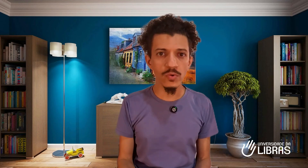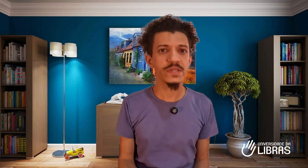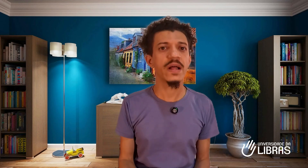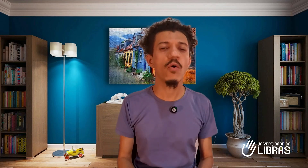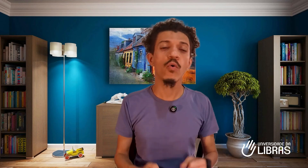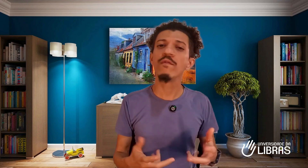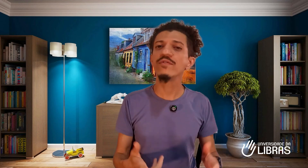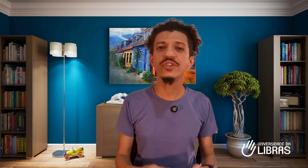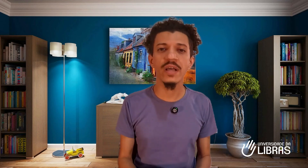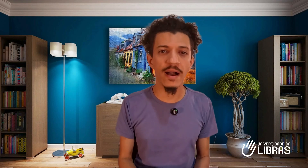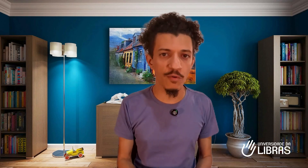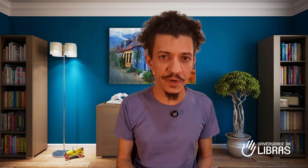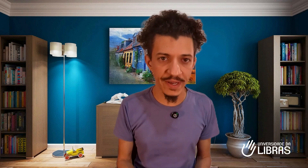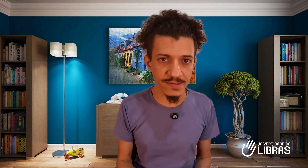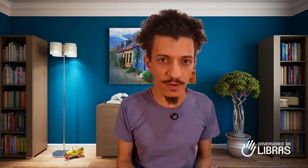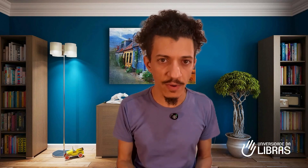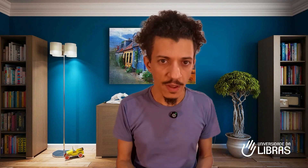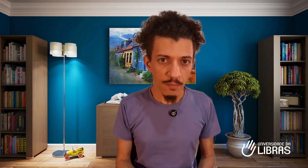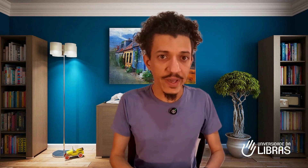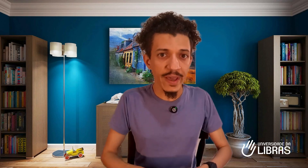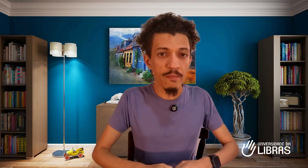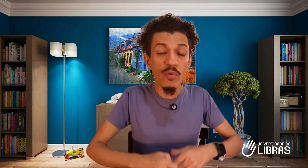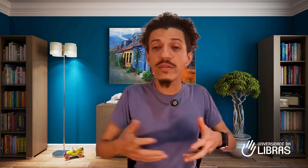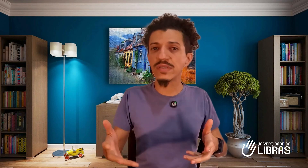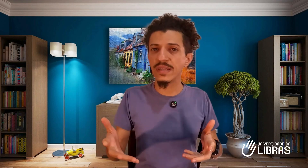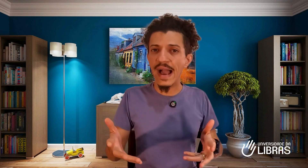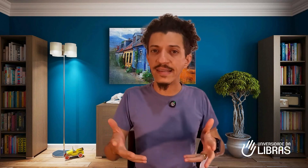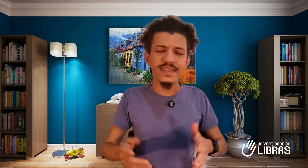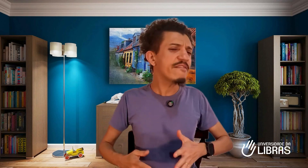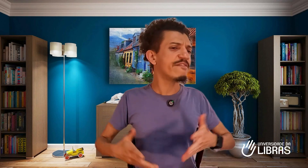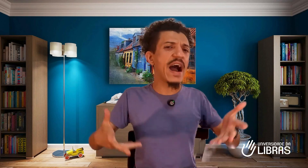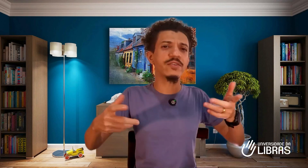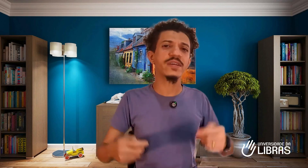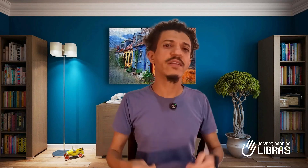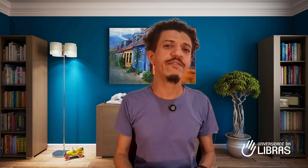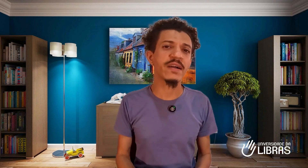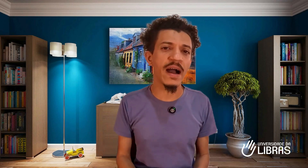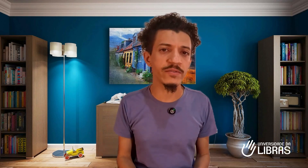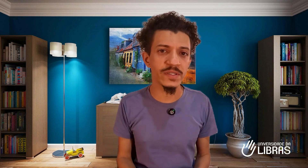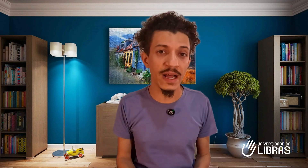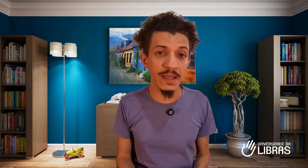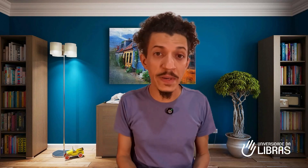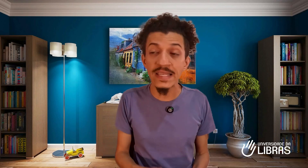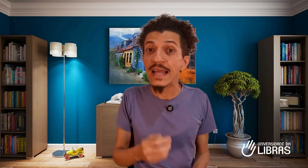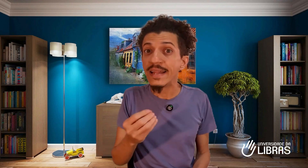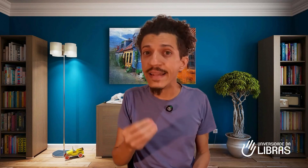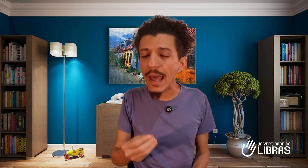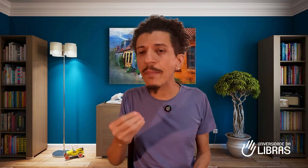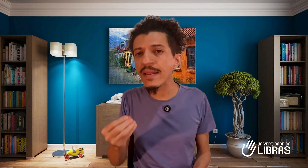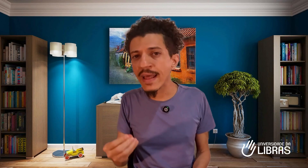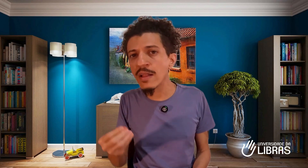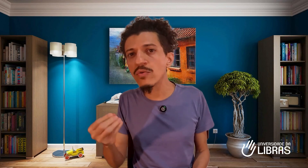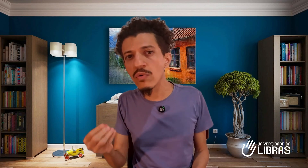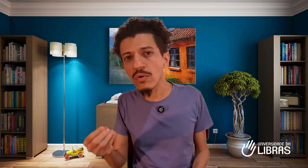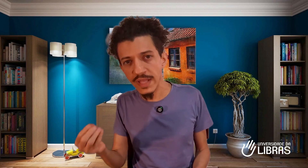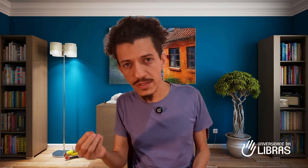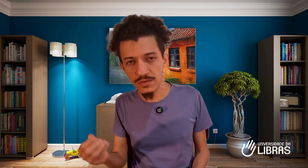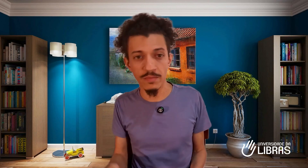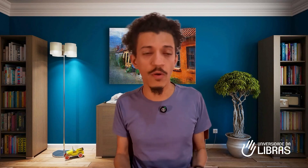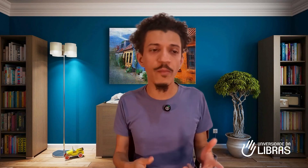sinal, confundir a comunicação. Porque muitos sinais têm vários significados na Libras, dependendo do contexto. Então, por